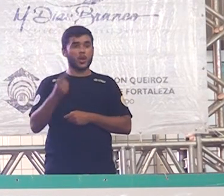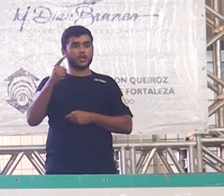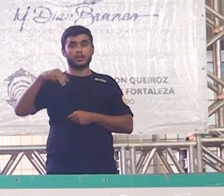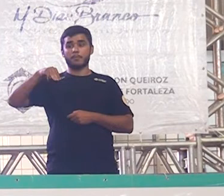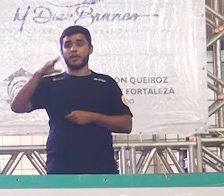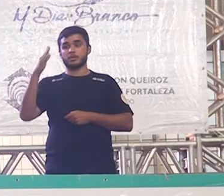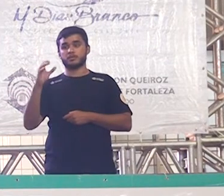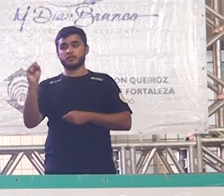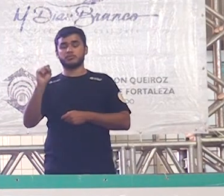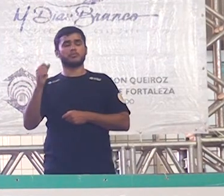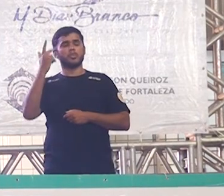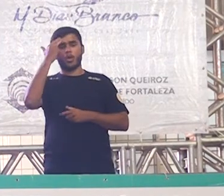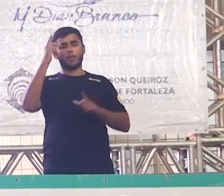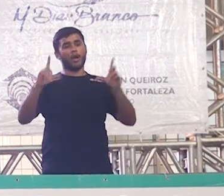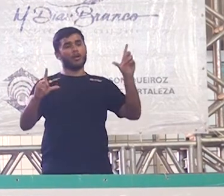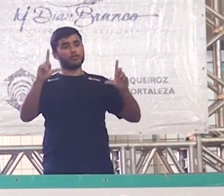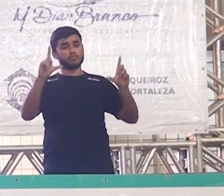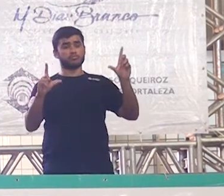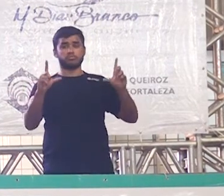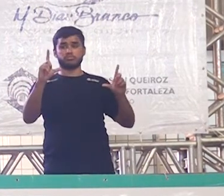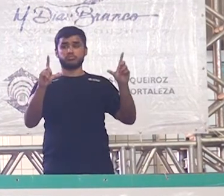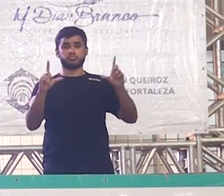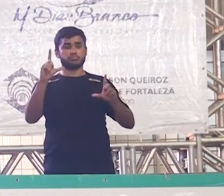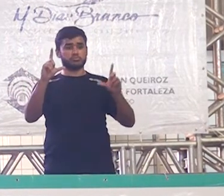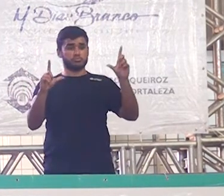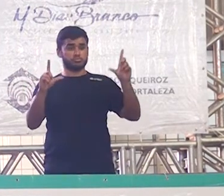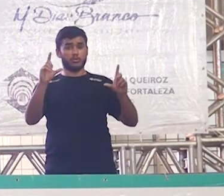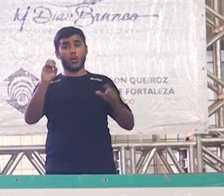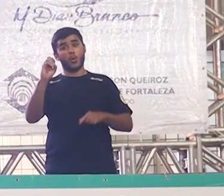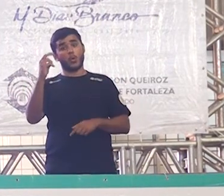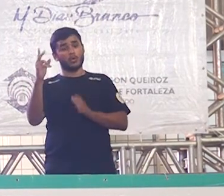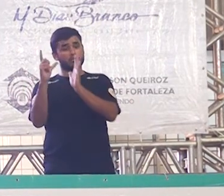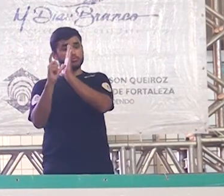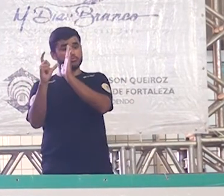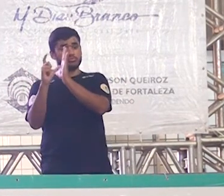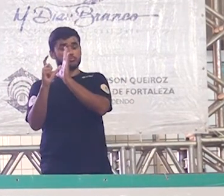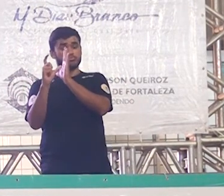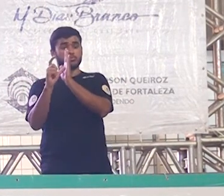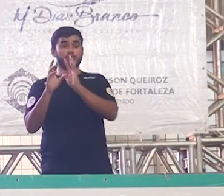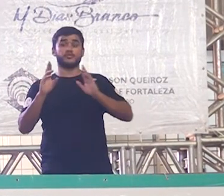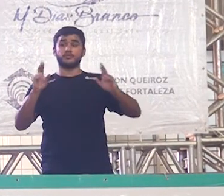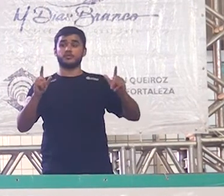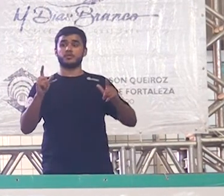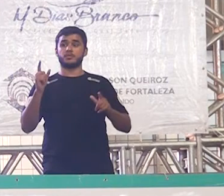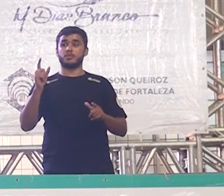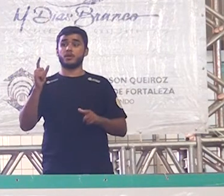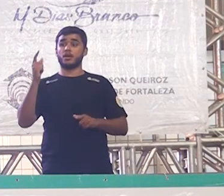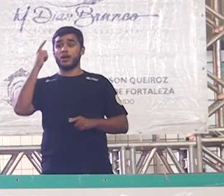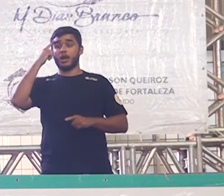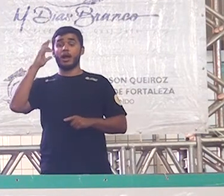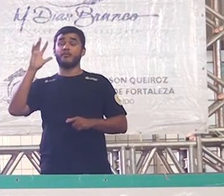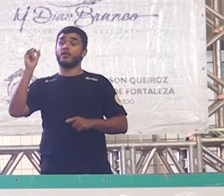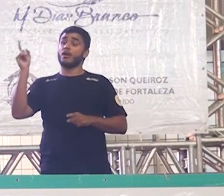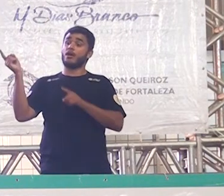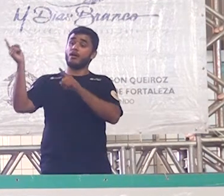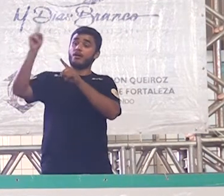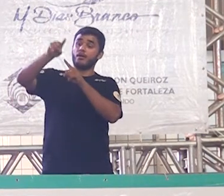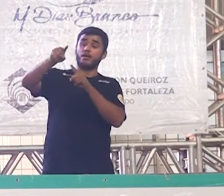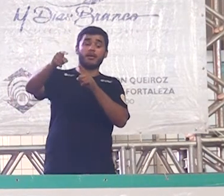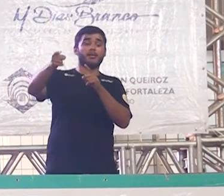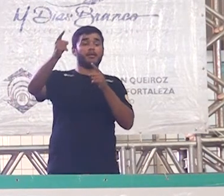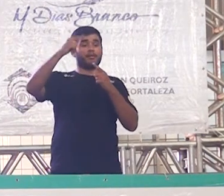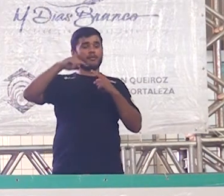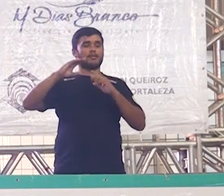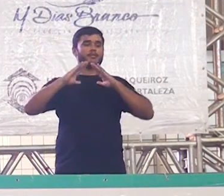está com a TV tradicional ou TV a cabo, o sinal primeiro vai para a operadora, para depois da operadora chegar até a